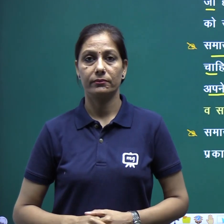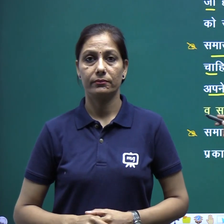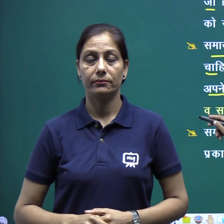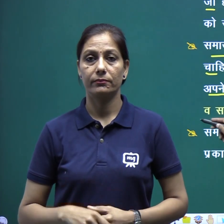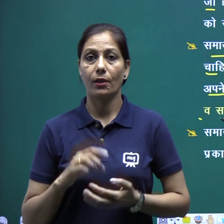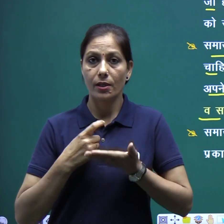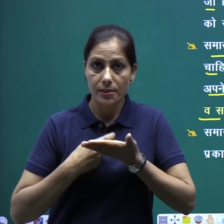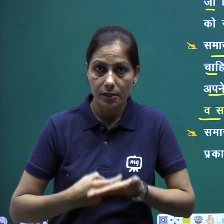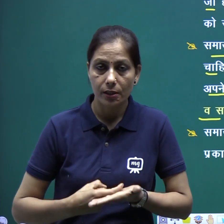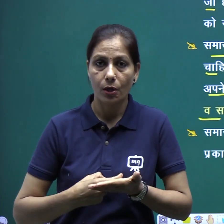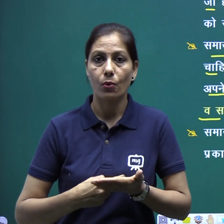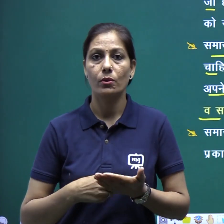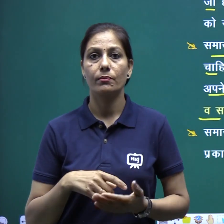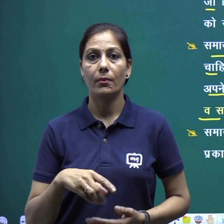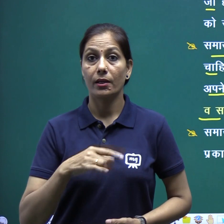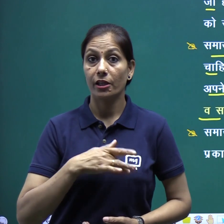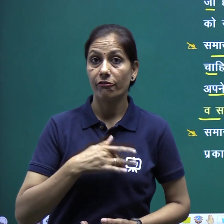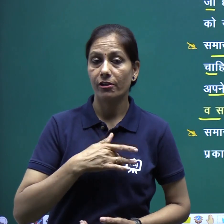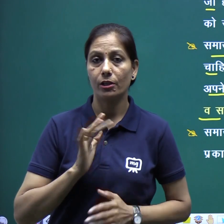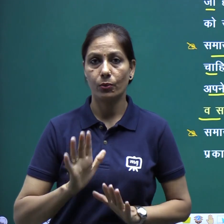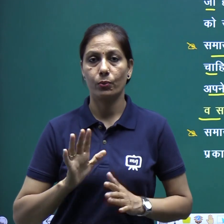श्रद्धा व सम्मान का भाव हो।